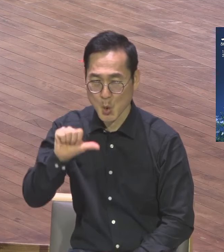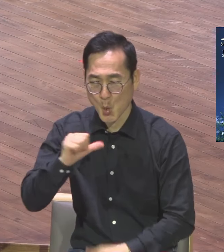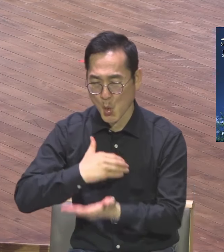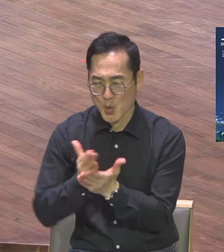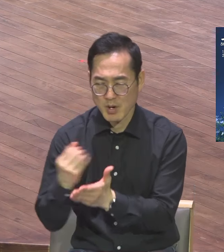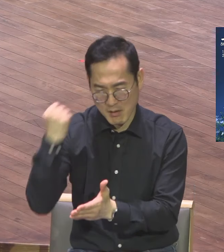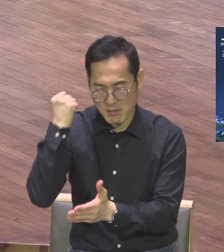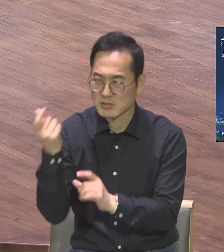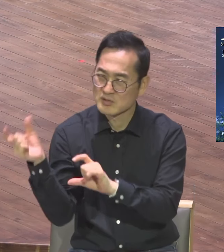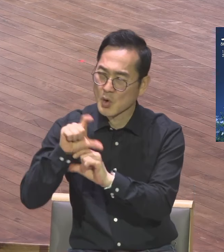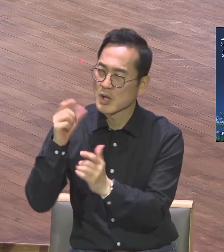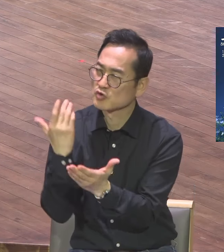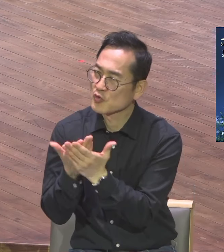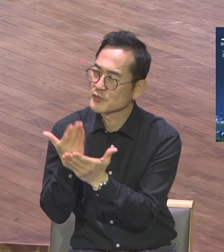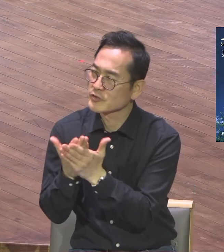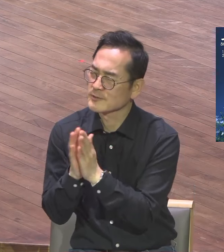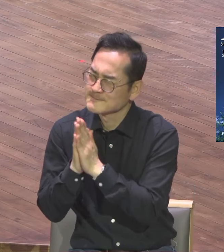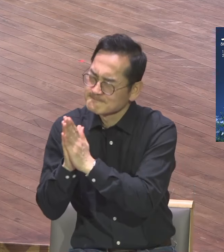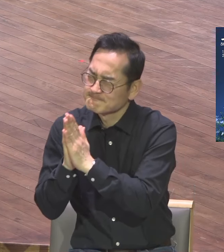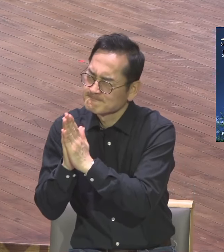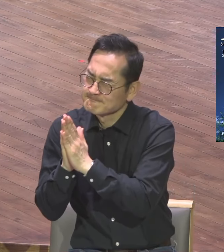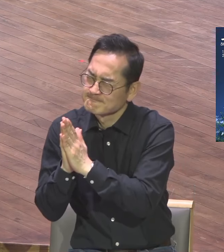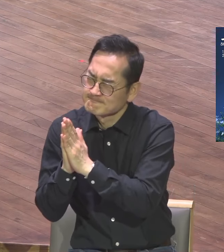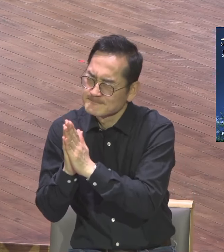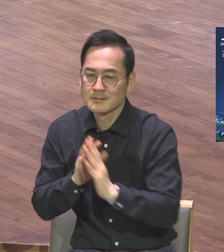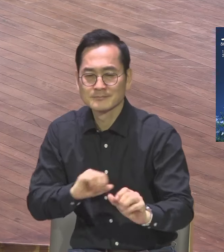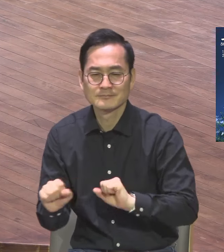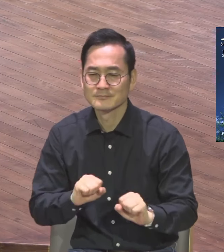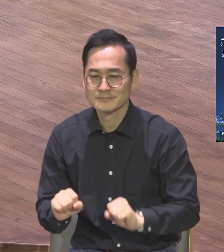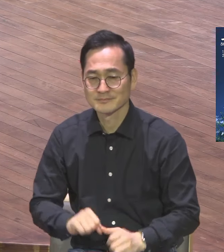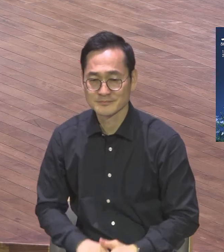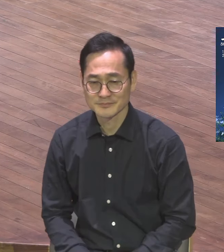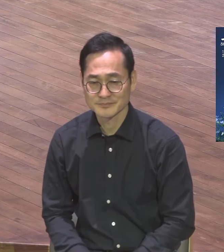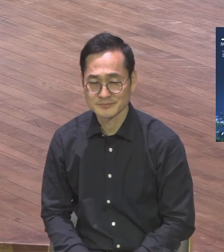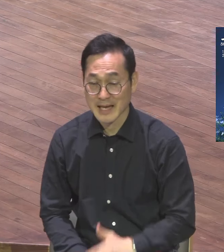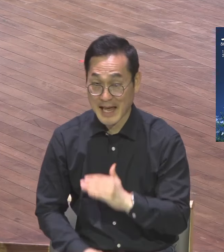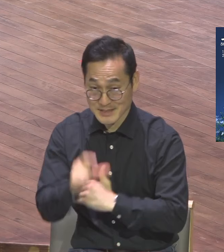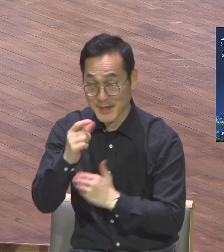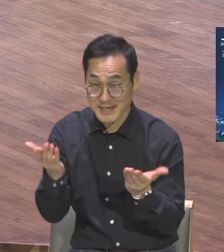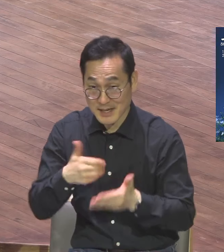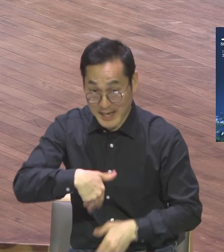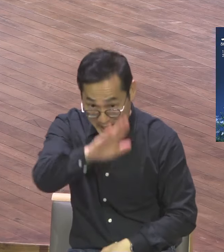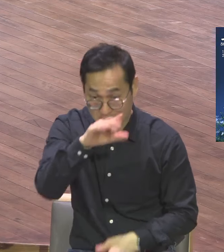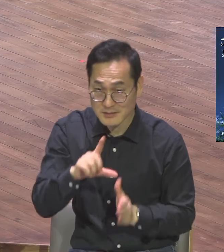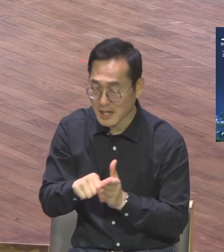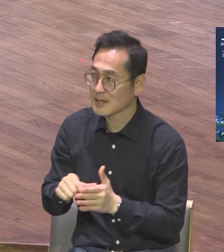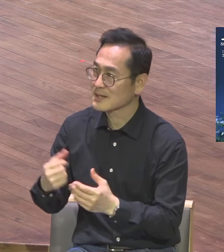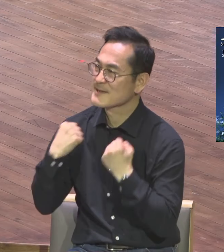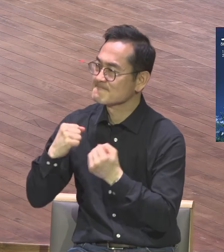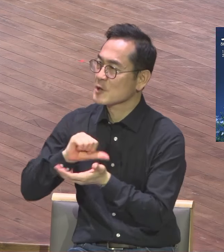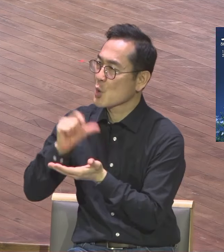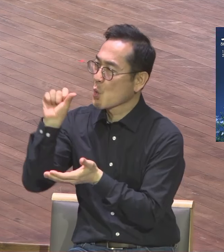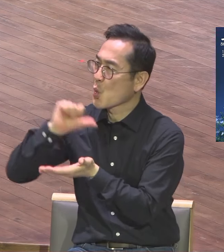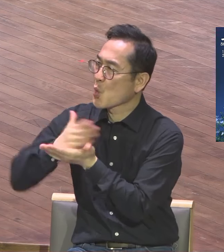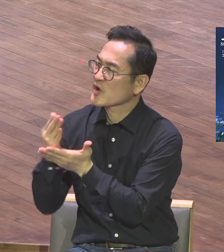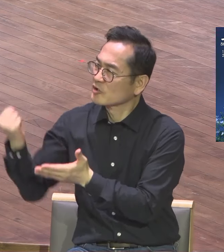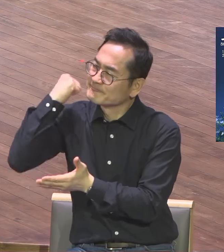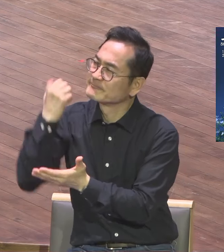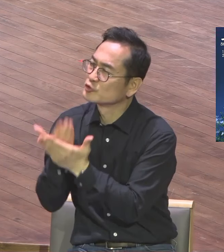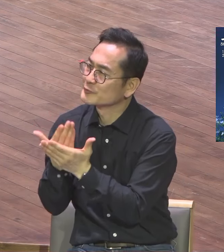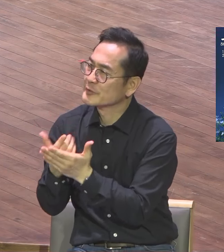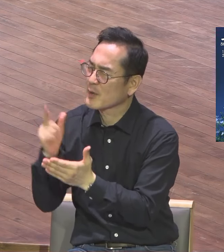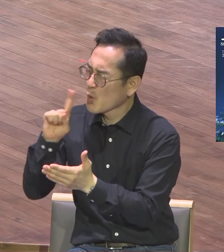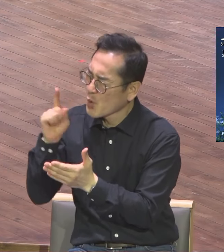체력, 경제력, 인력을 쏟아부어 주옵소서. 그리고 출근해라 말이에요. 그렇게 힘있게 하루를 시작하라 말이에요.